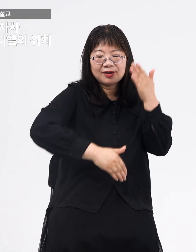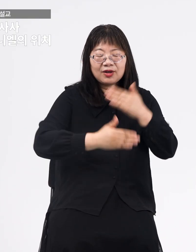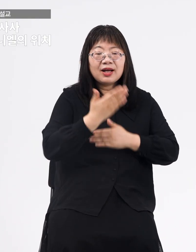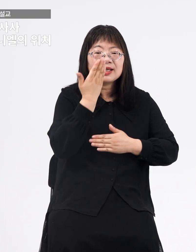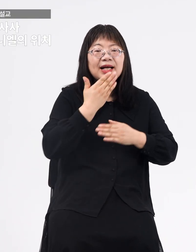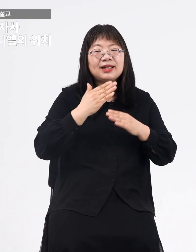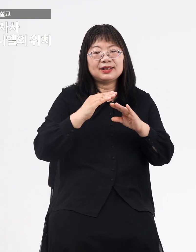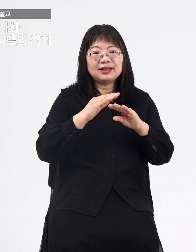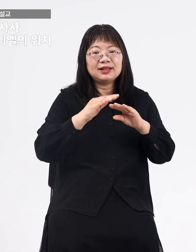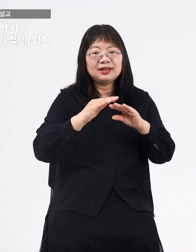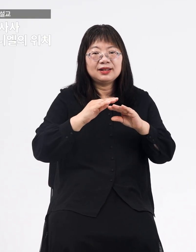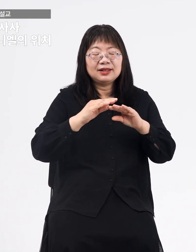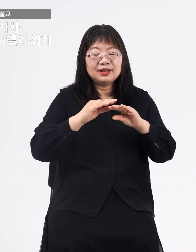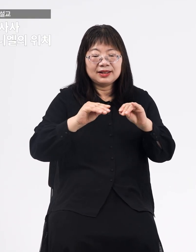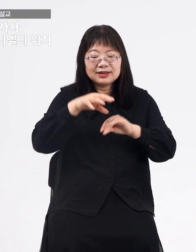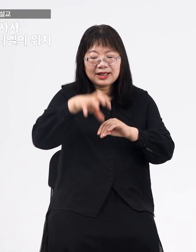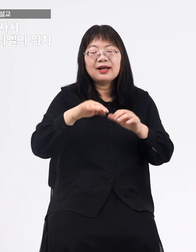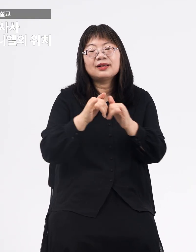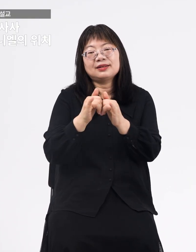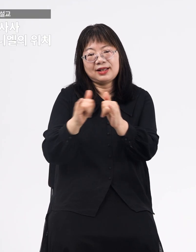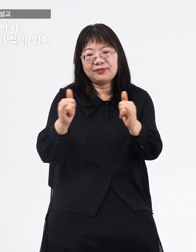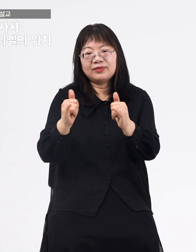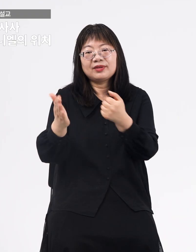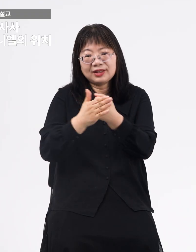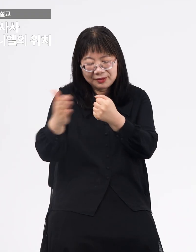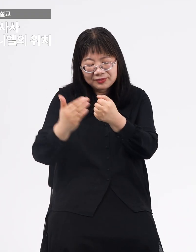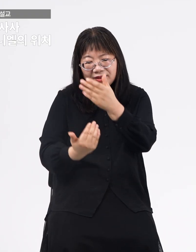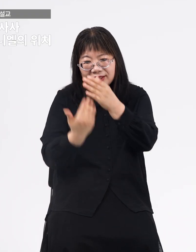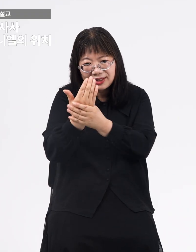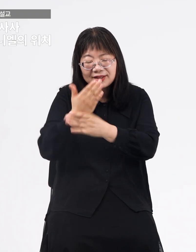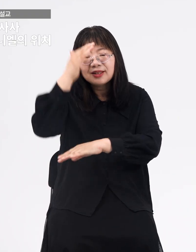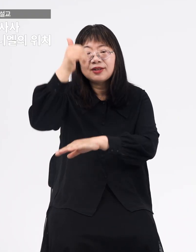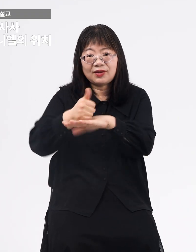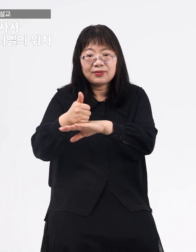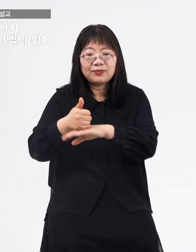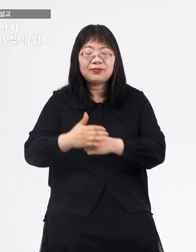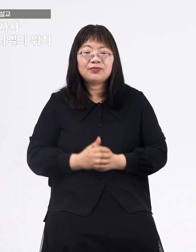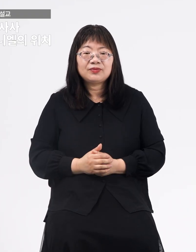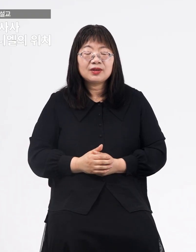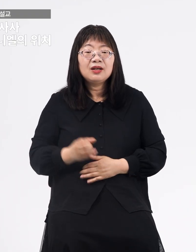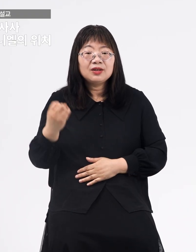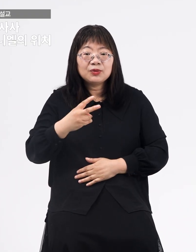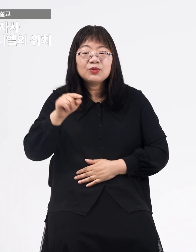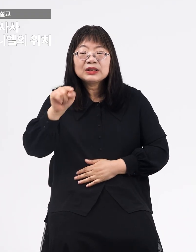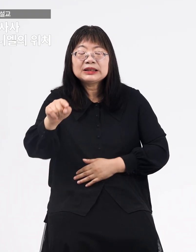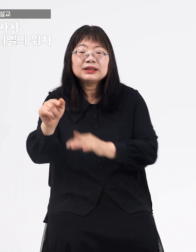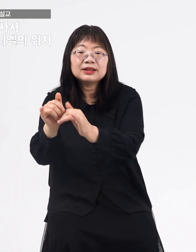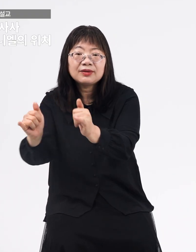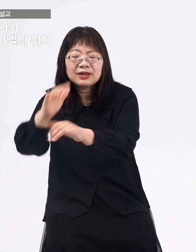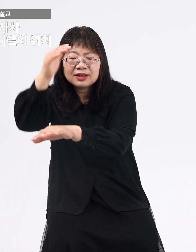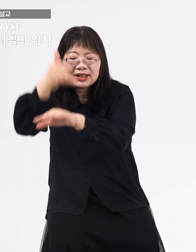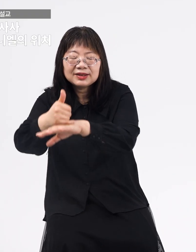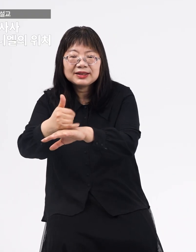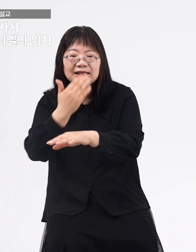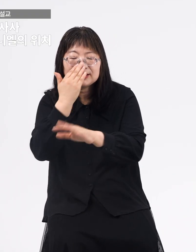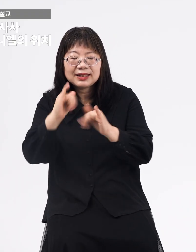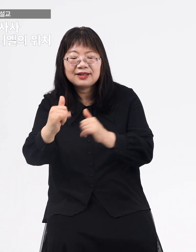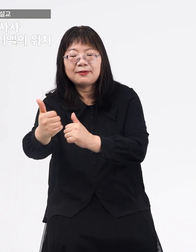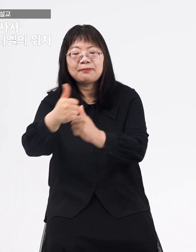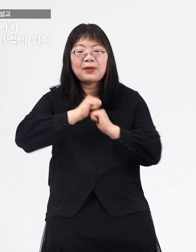그리고 나중엔 그들이 이 이스라엘을 좌지우지하는 거래 대상물로